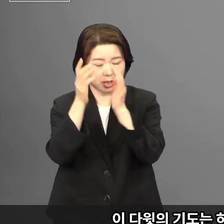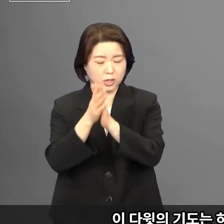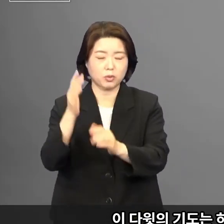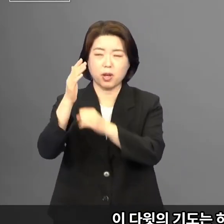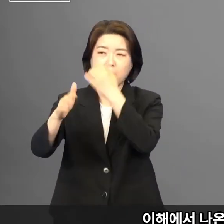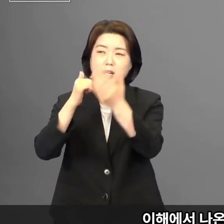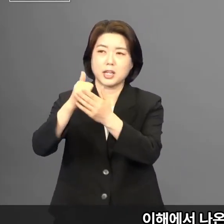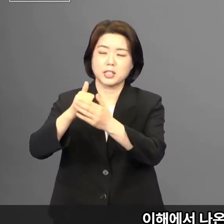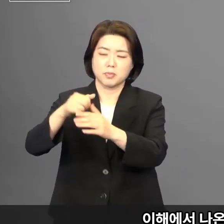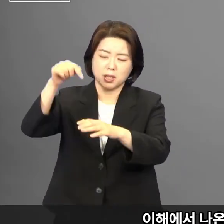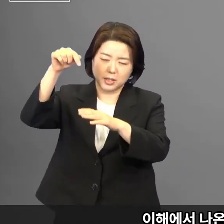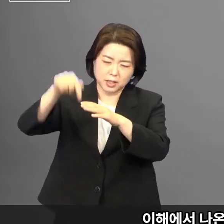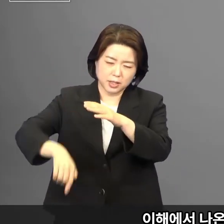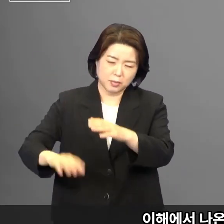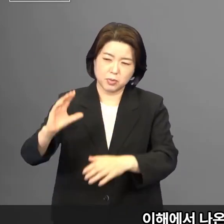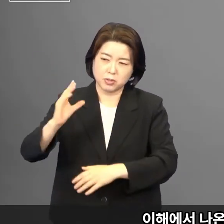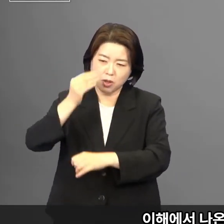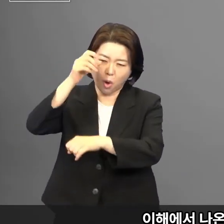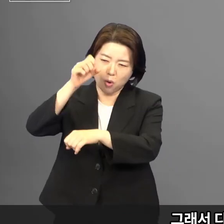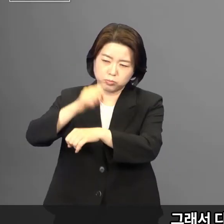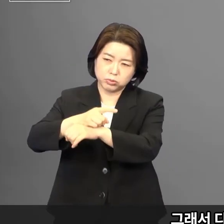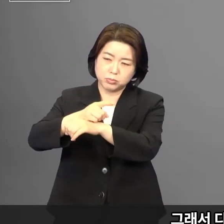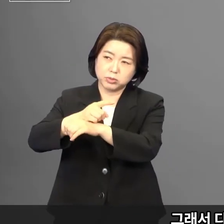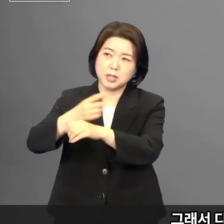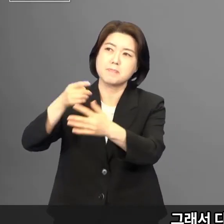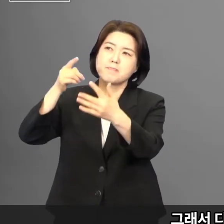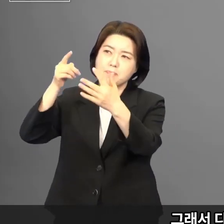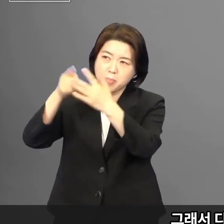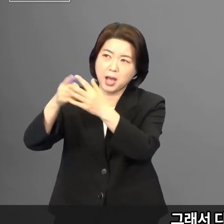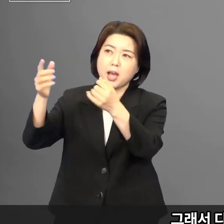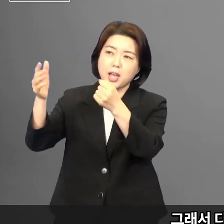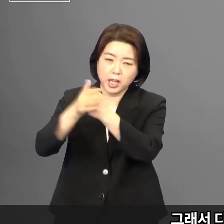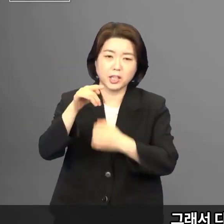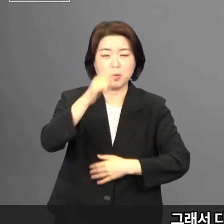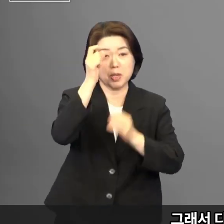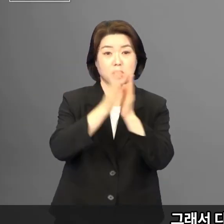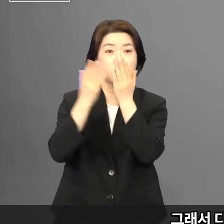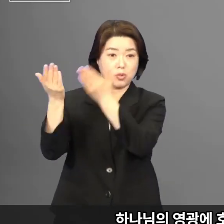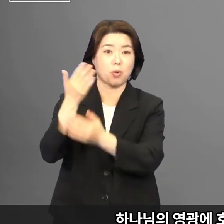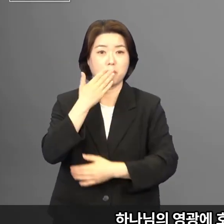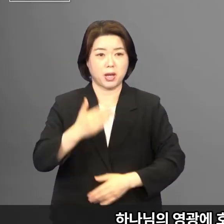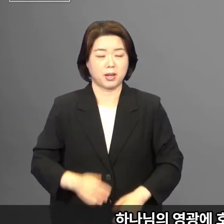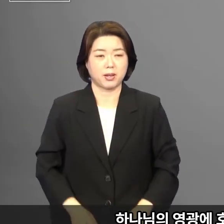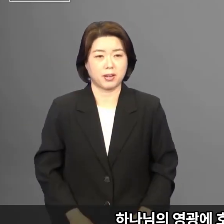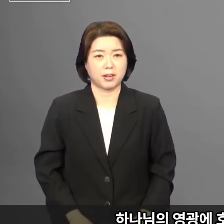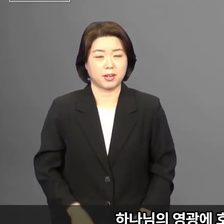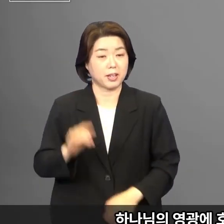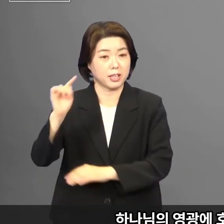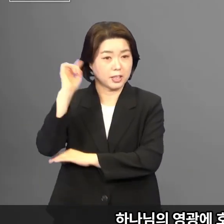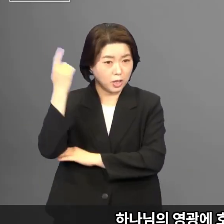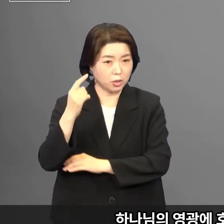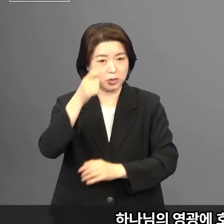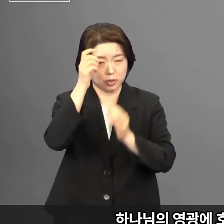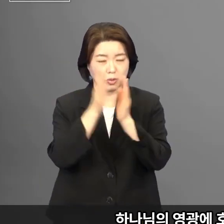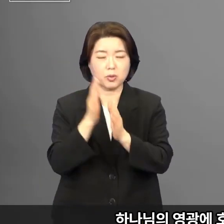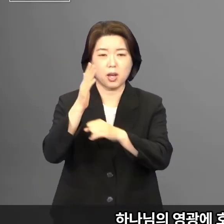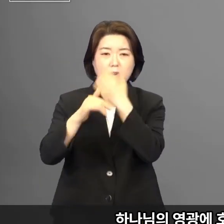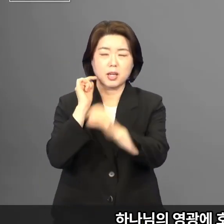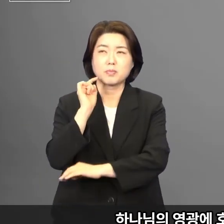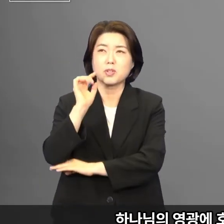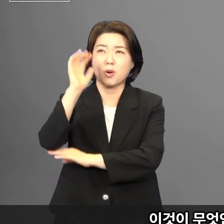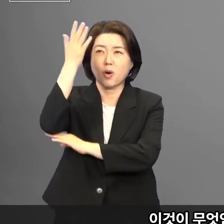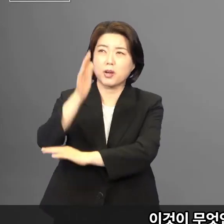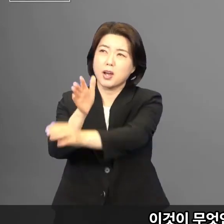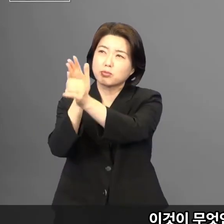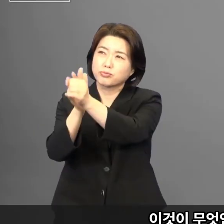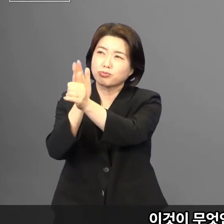깊은 성품에 대한 이해에서 나온 거기 때문에 그래요. 그래서 다윗은 이 기도가 하나님의 영광에 호소하고 있는